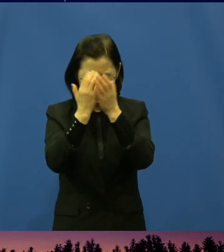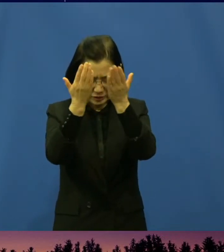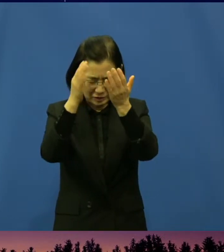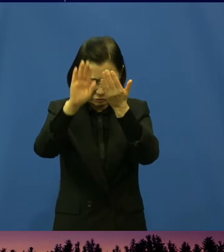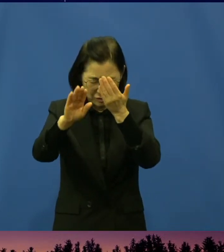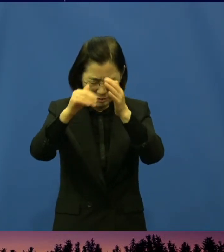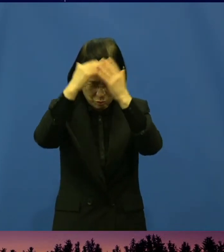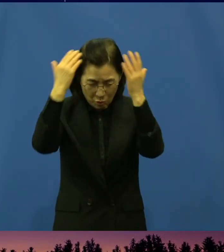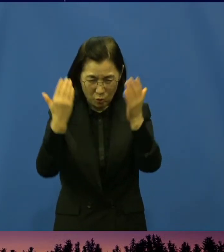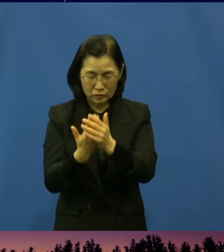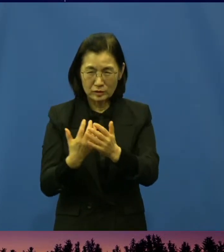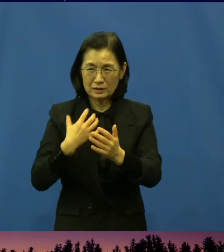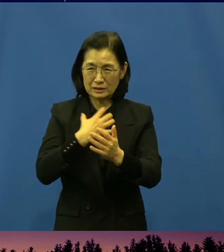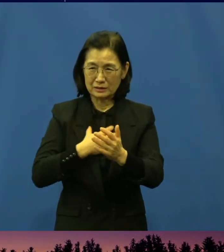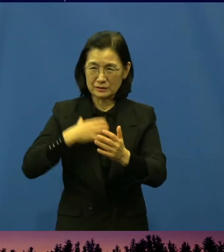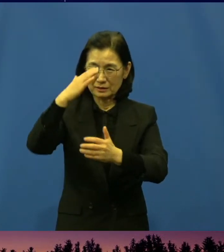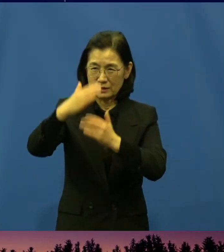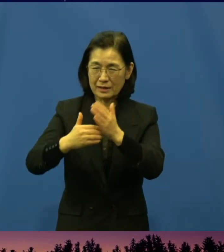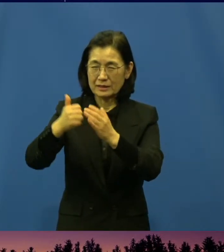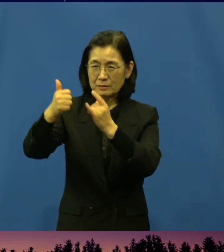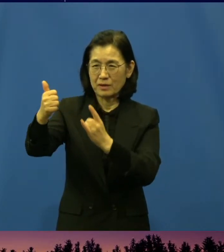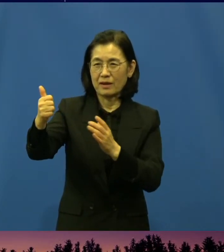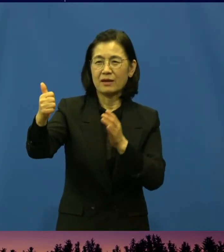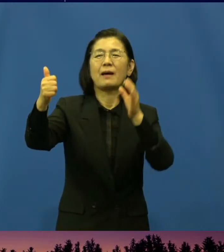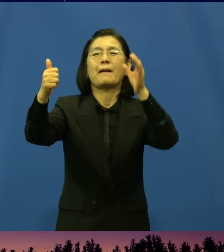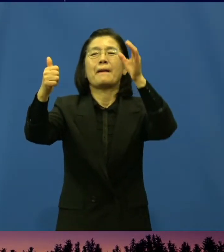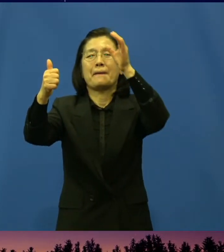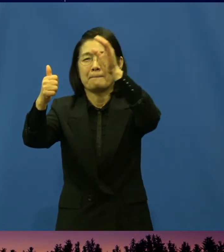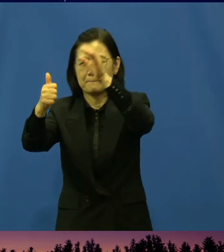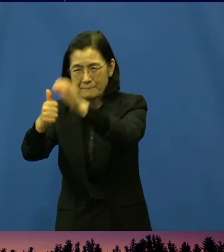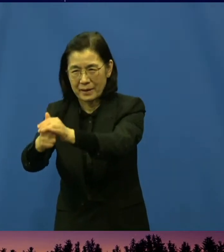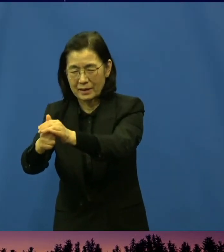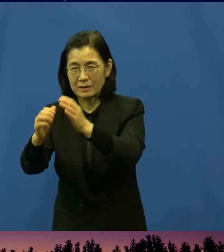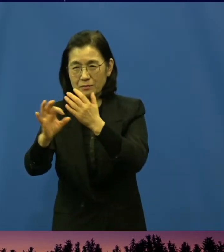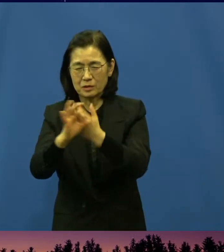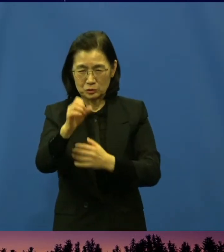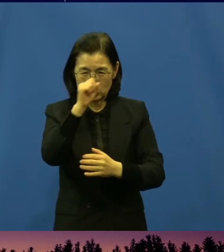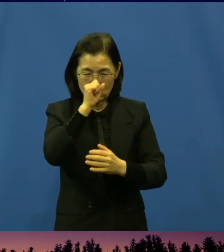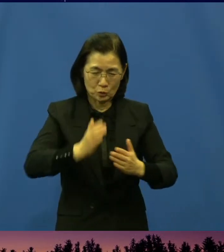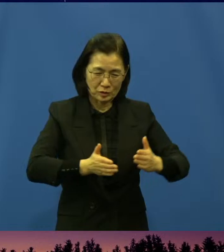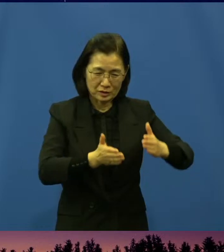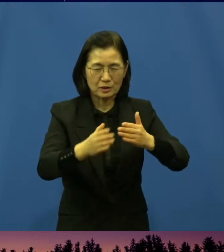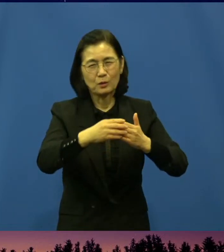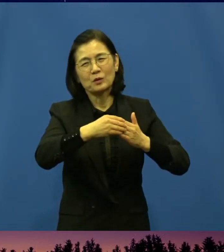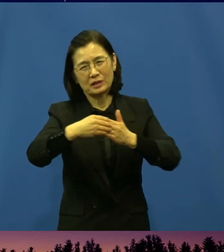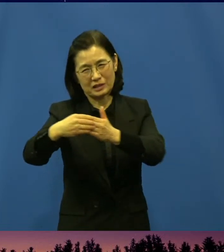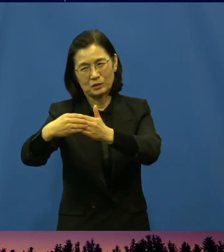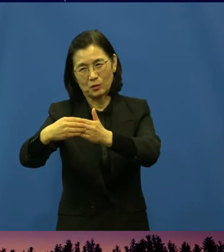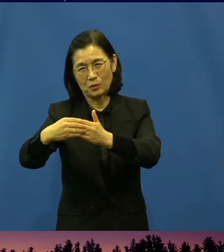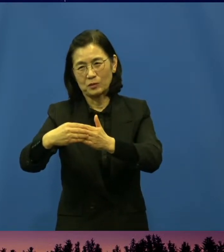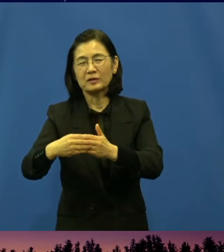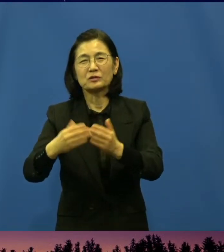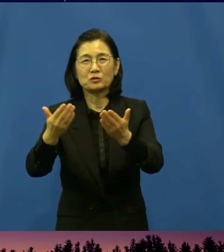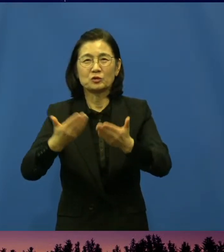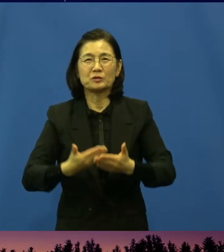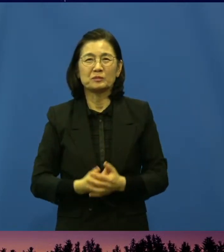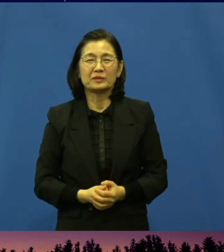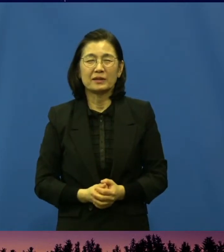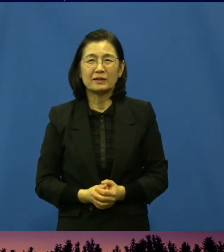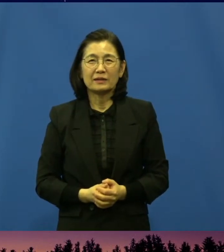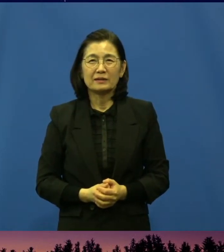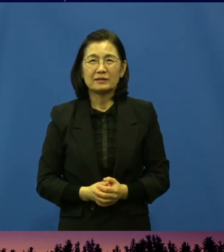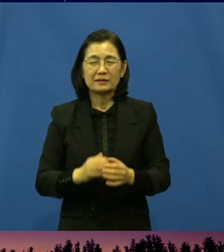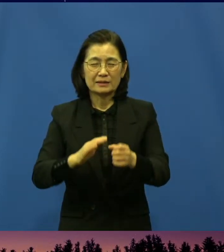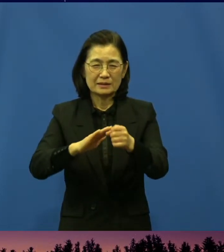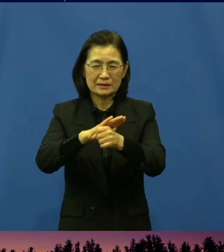염려를 하나님께 맡기고 하나님이 친히 통치하시고 역사하시고 간섭하시면 좋은 길로 인도해 주실 줄로 믿습니다. 그래서 너무 사랑방에서